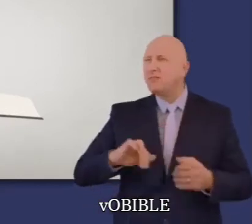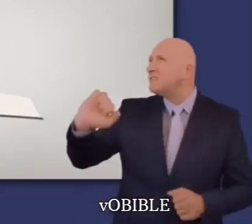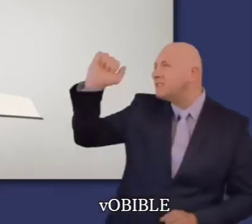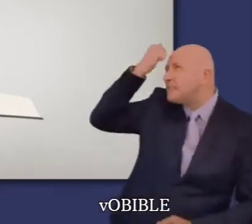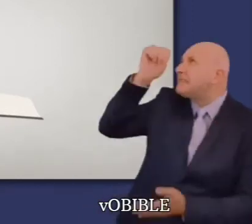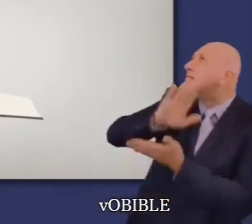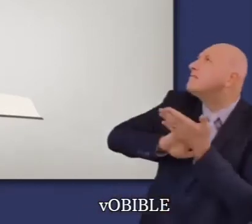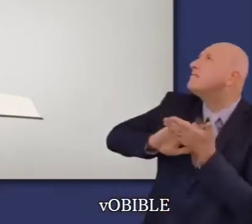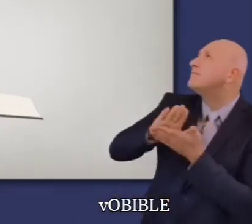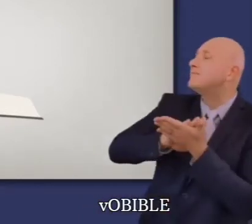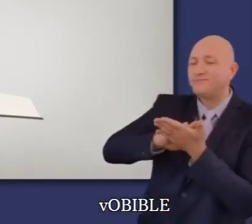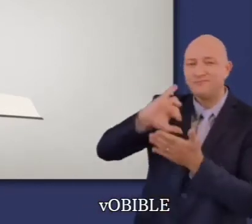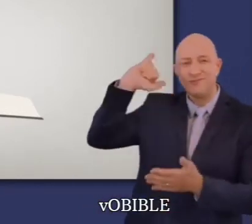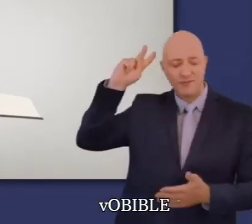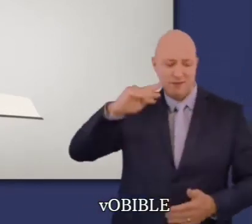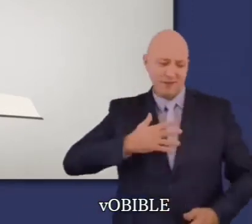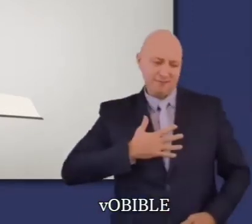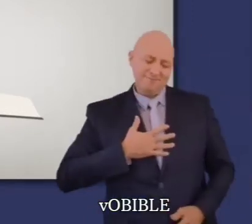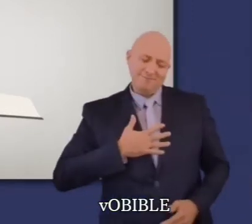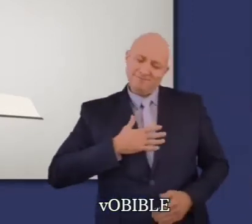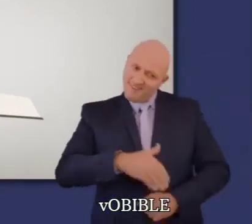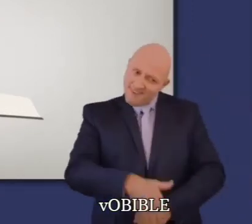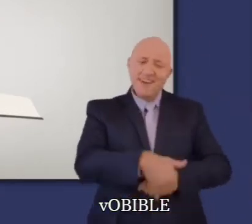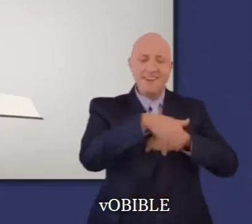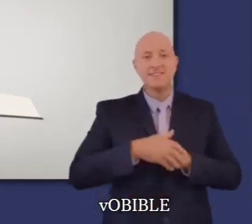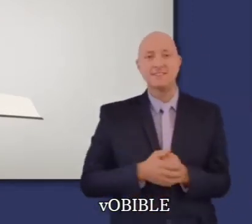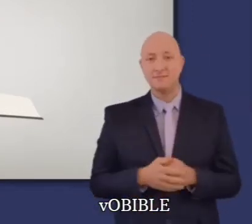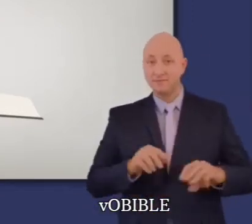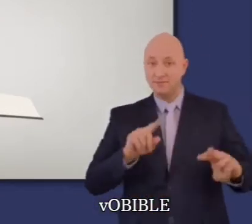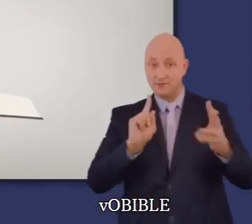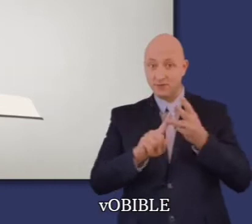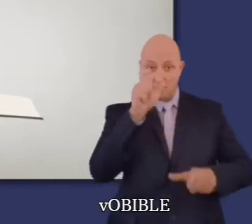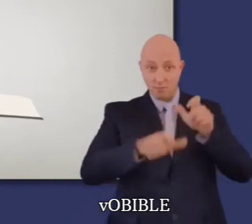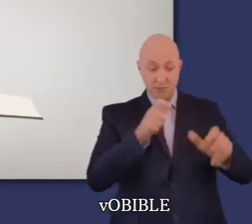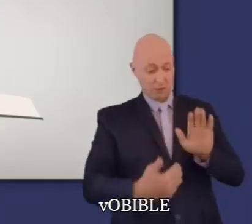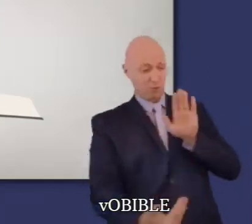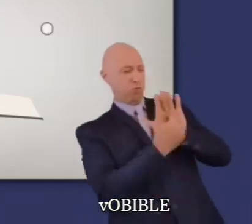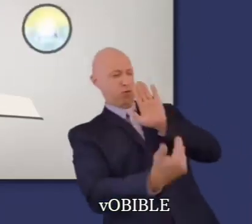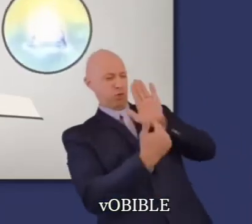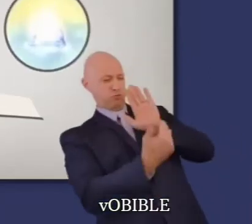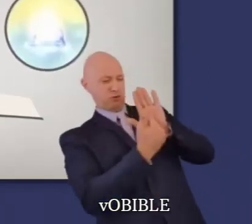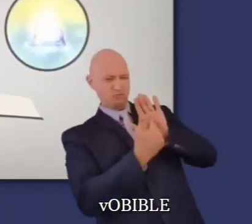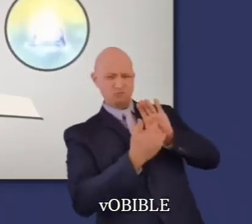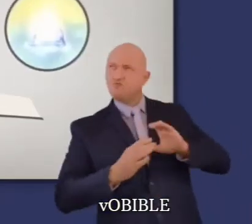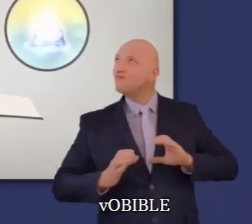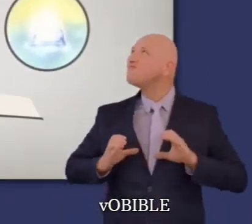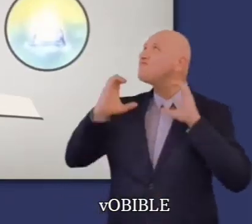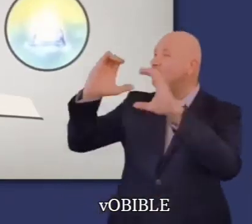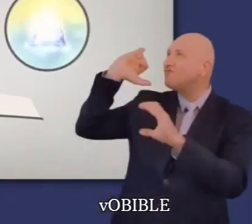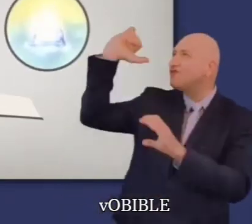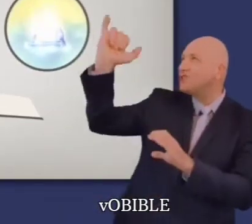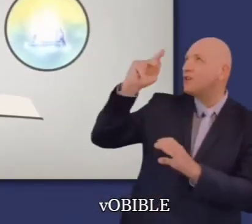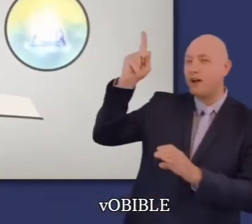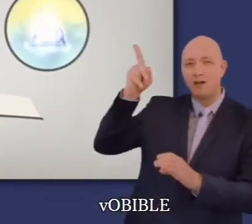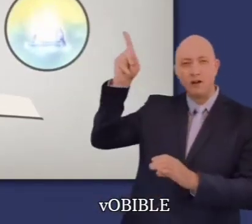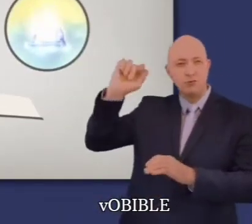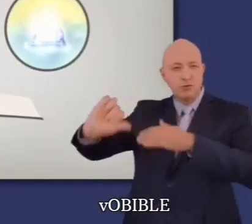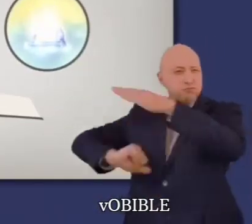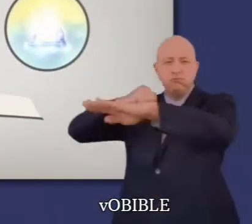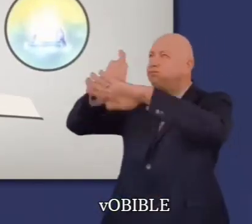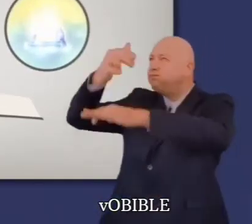les Benjaminites refusent de livrer les coupables, si bien que les autres tribus combattent contre la tribu de Benjamin et la font presque